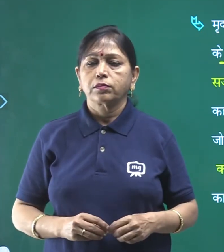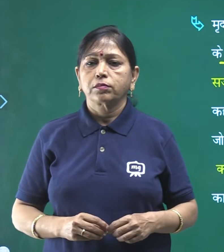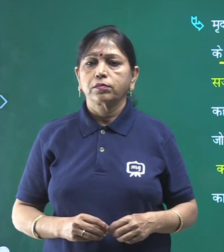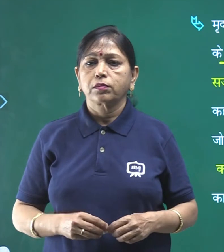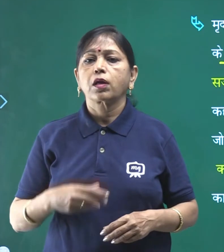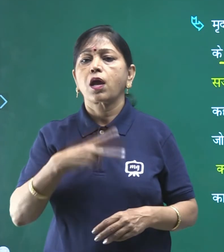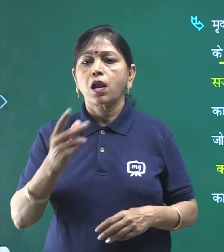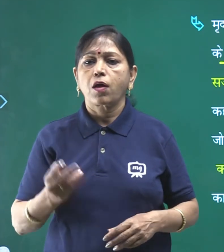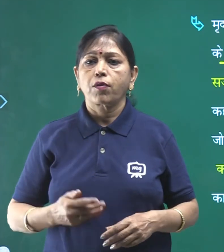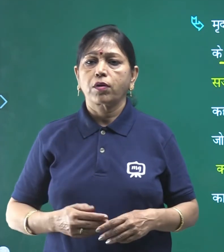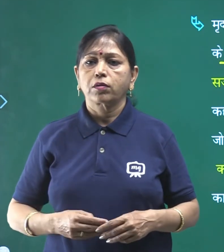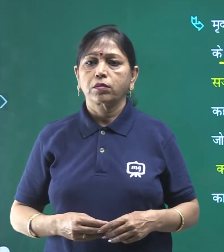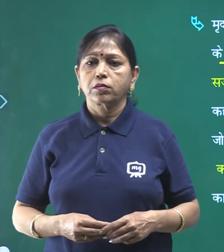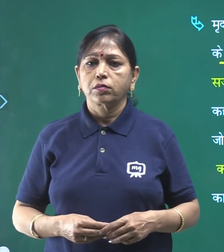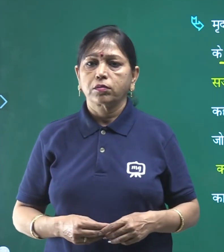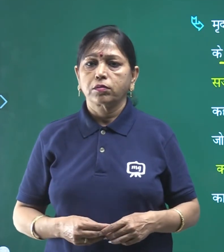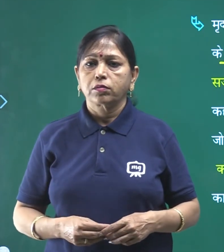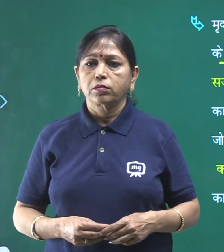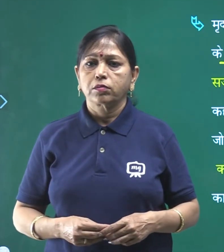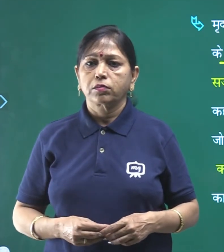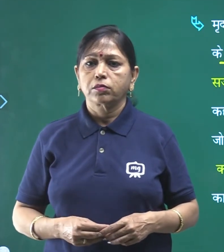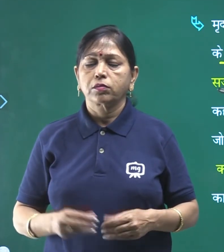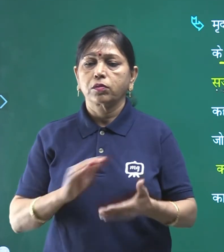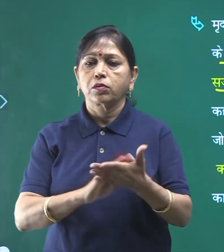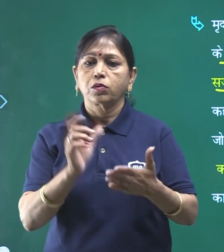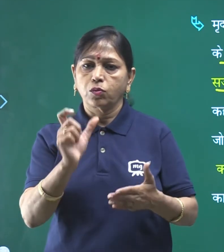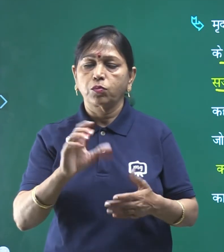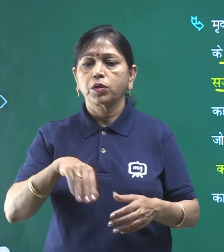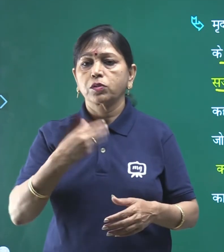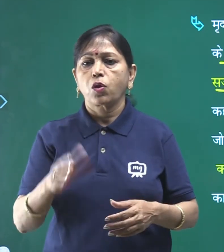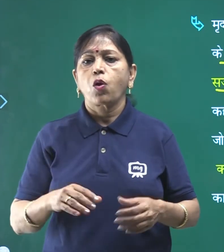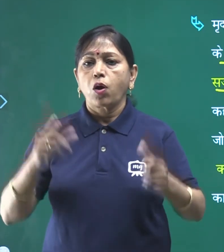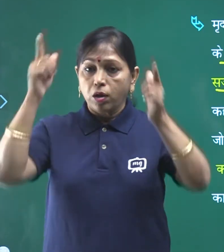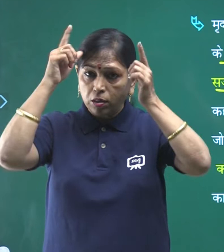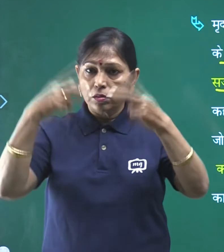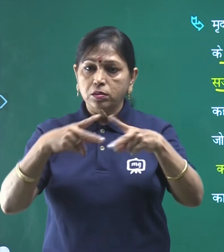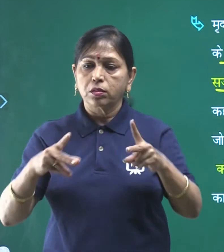के अतिरिक्त वूमंस और सचिव ए